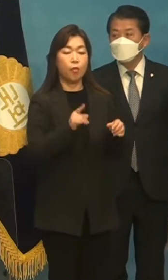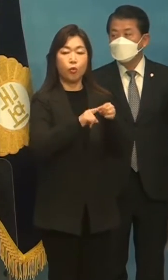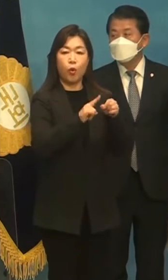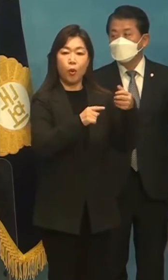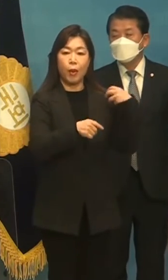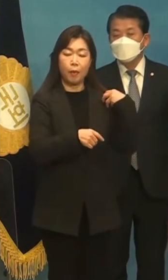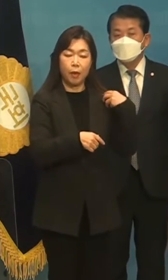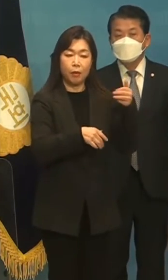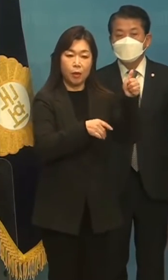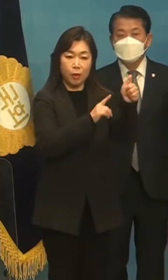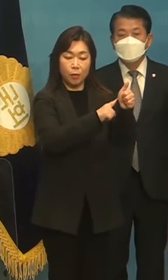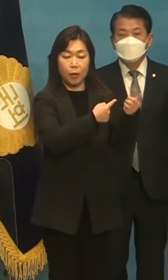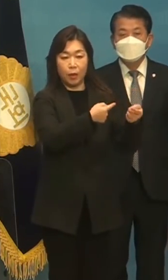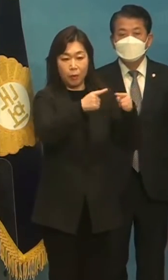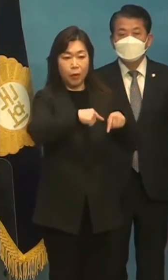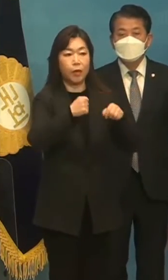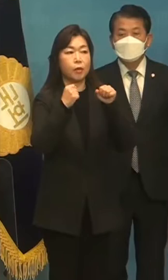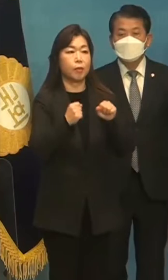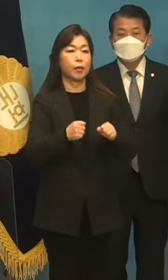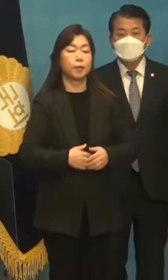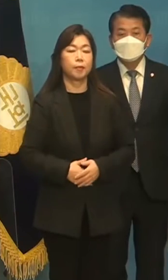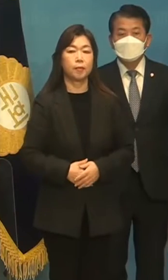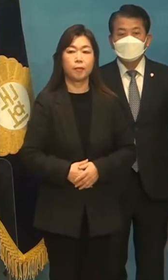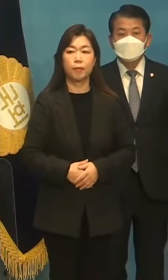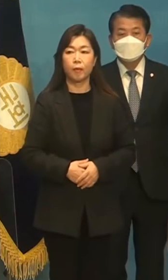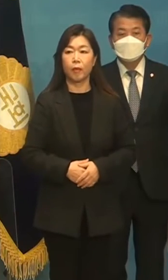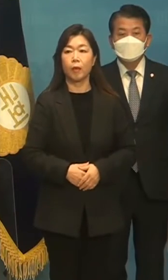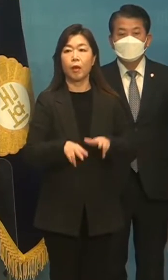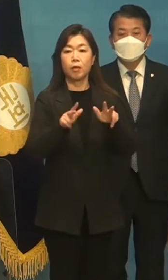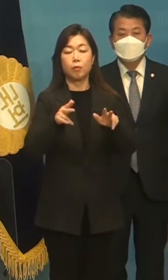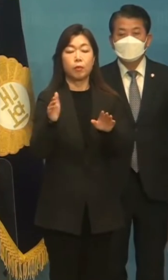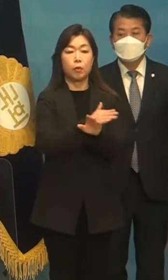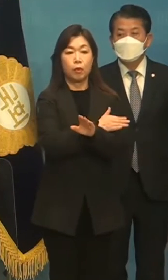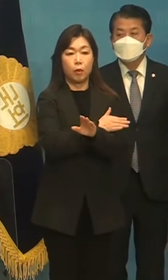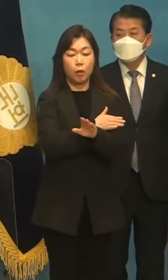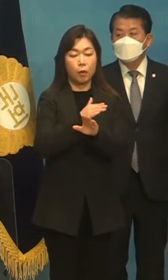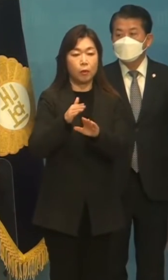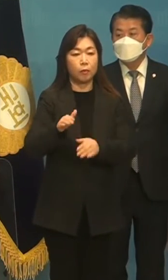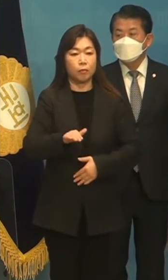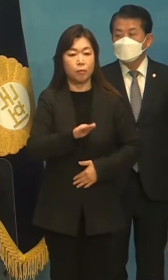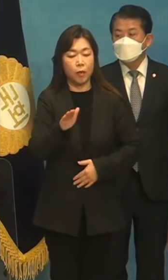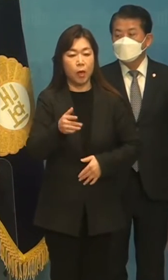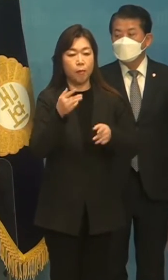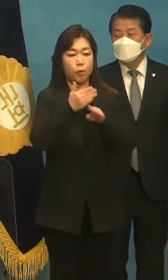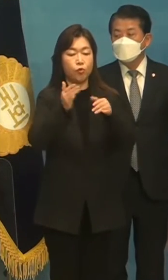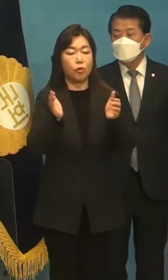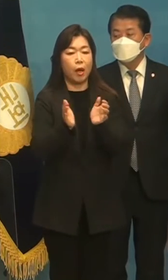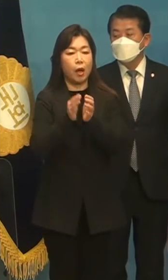불교 담당위원장님 오셨습니다. 자, 그러면은 지금부터